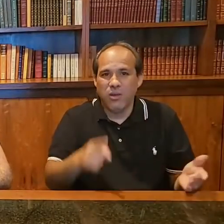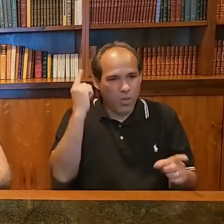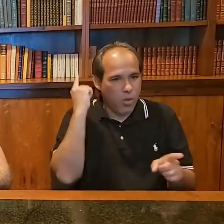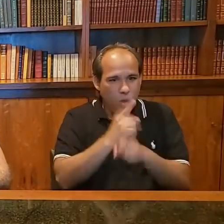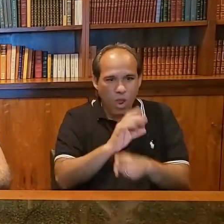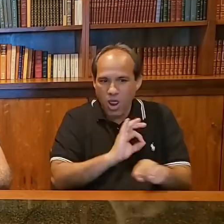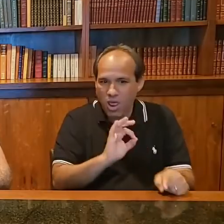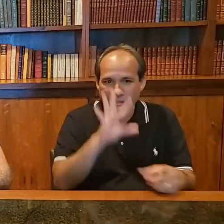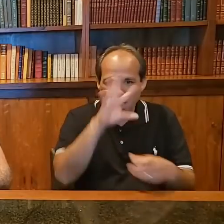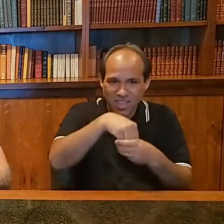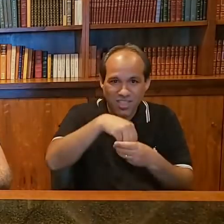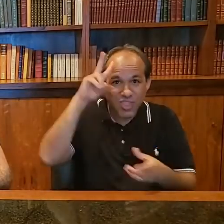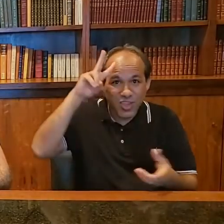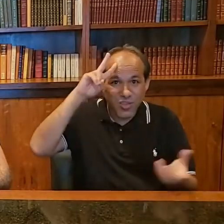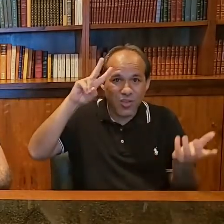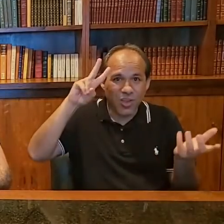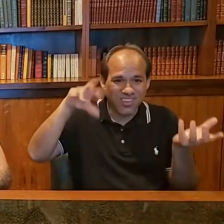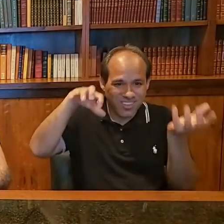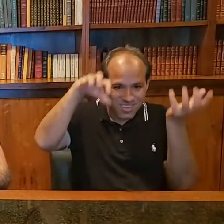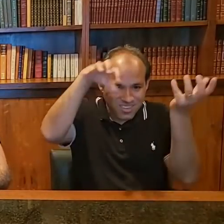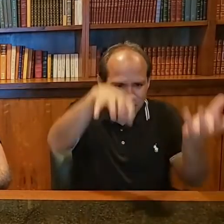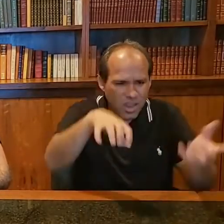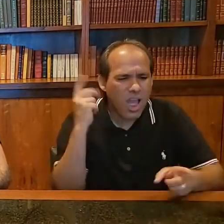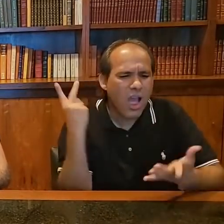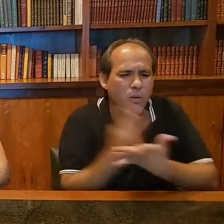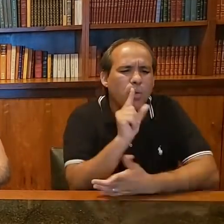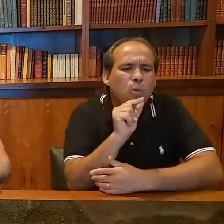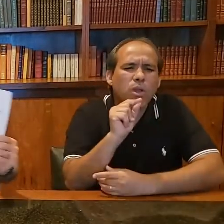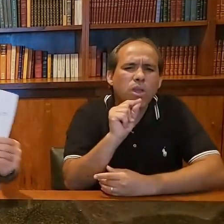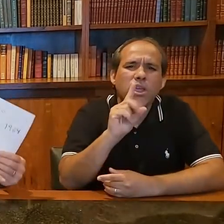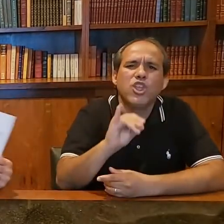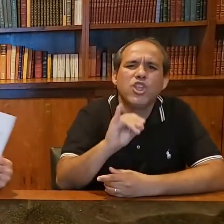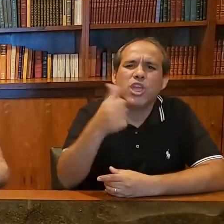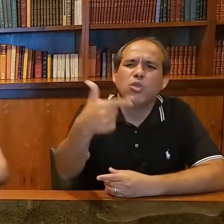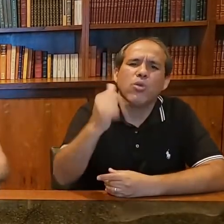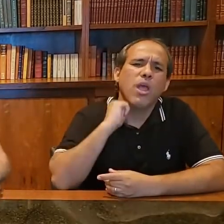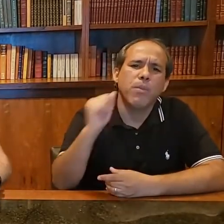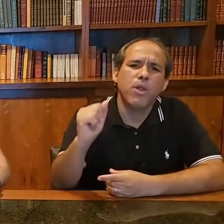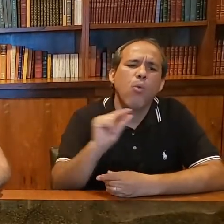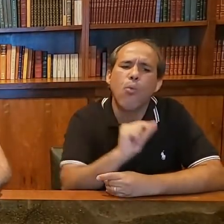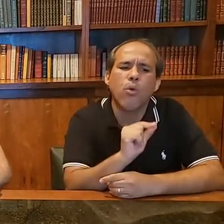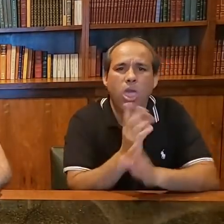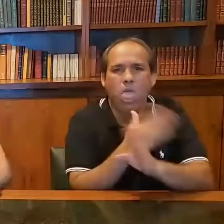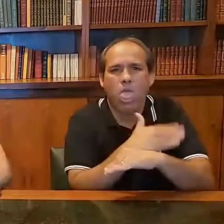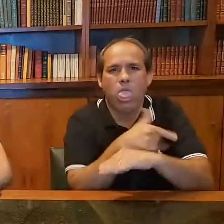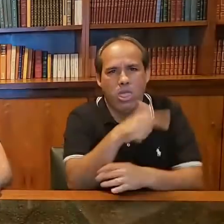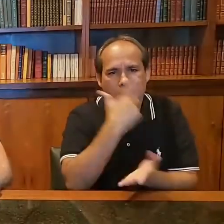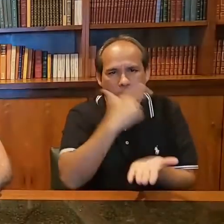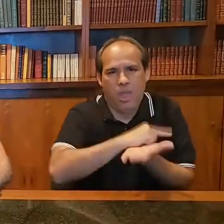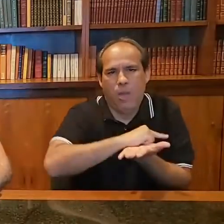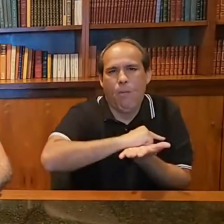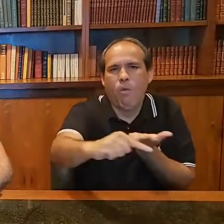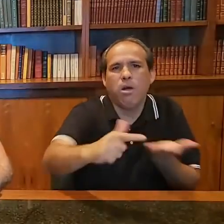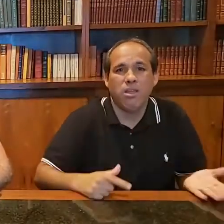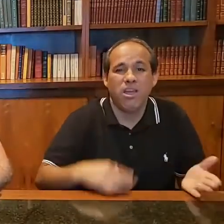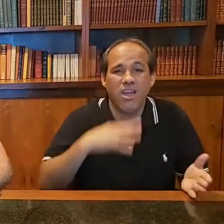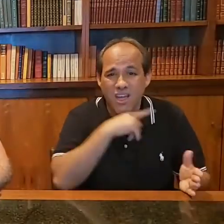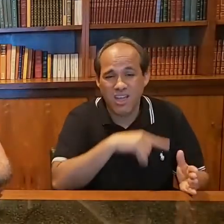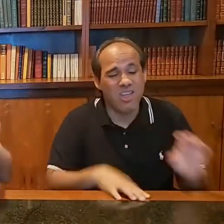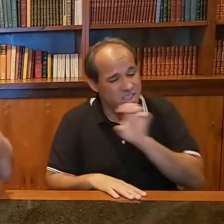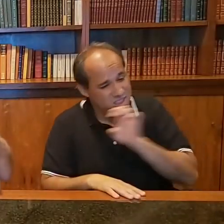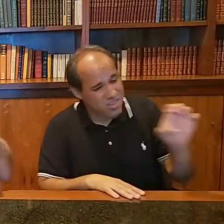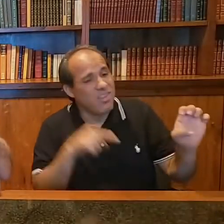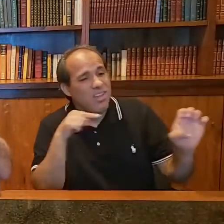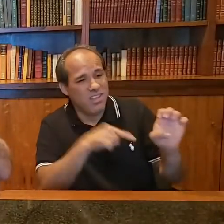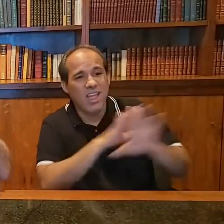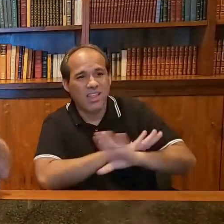da Câmara o que aconteceu 2 de abril. 2 de abril está no espaço, um buraco negro. Hein? Essa é a esquerda.